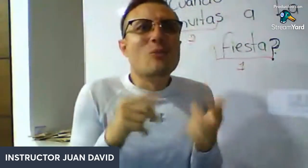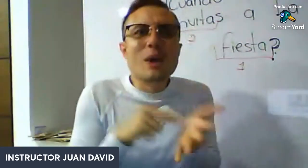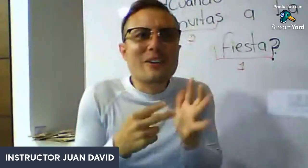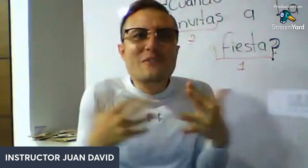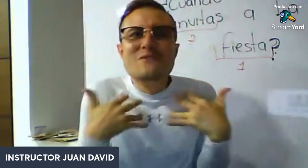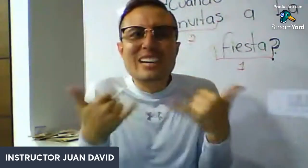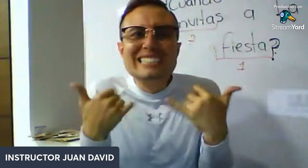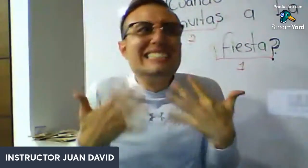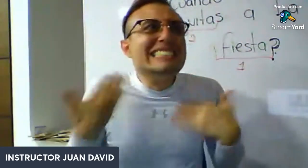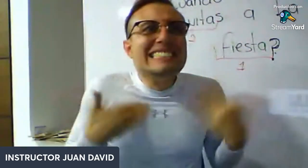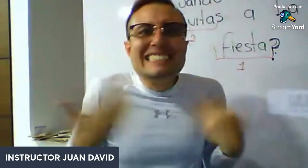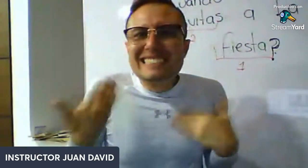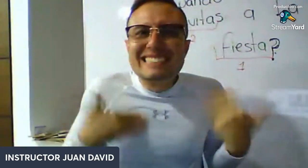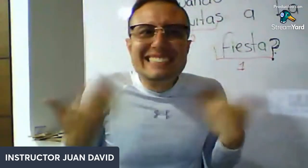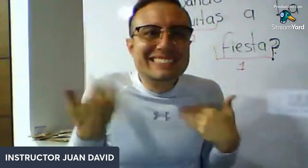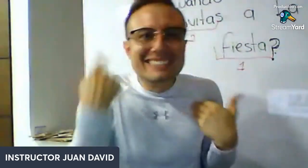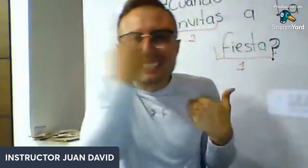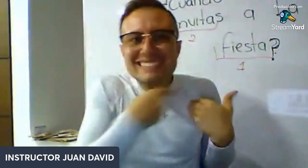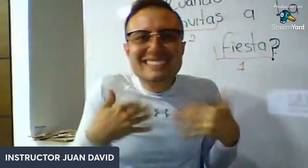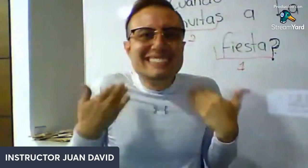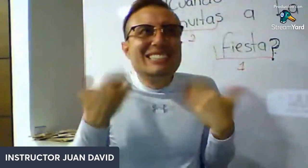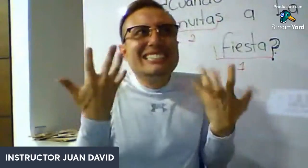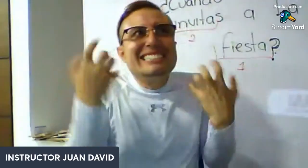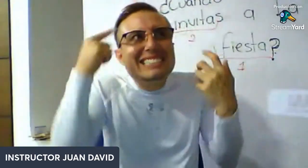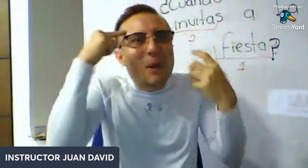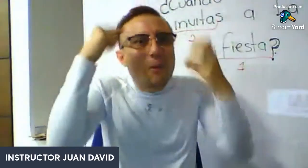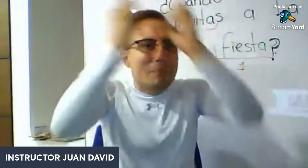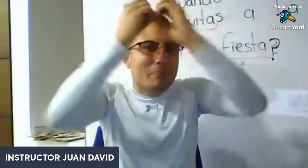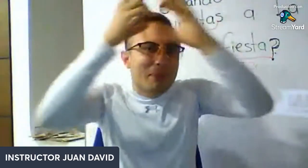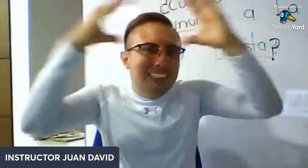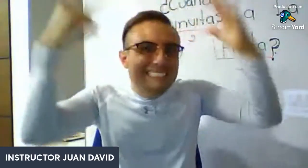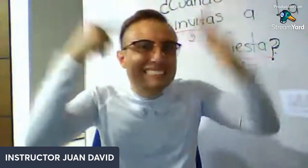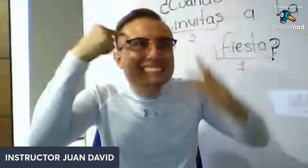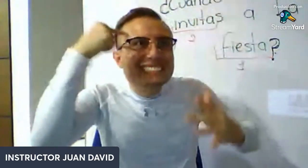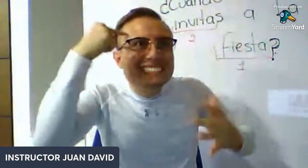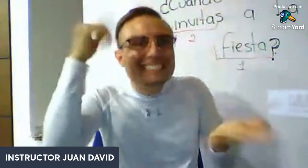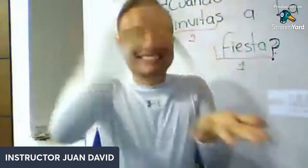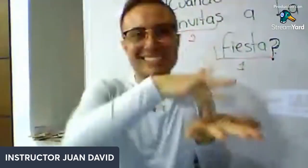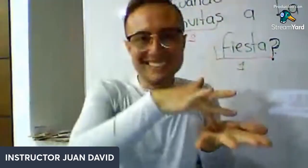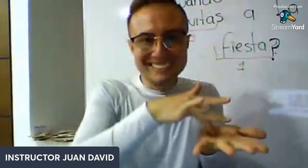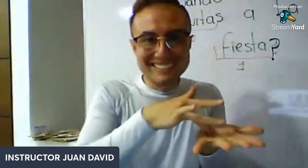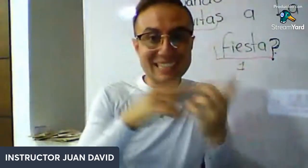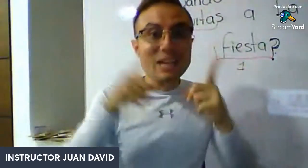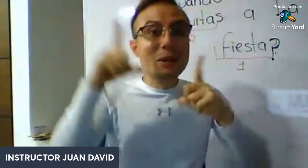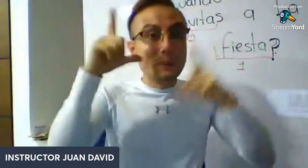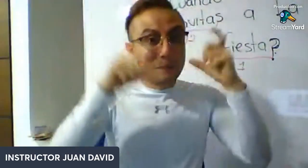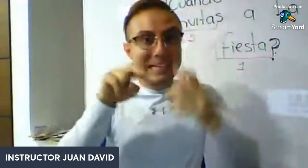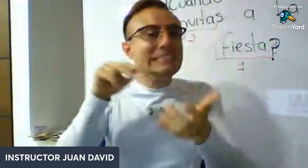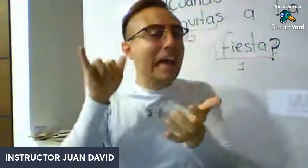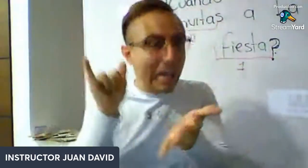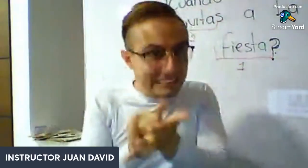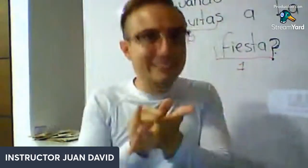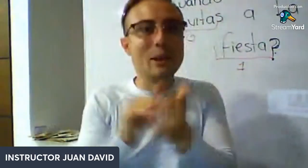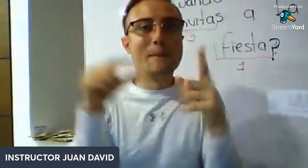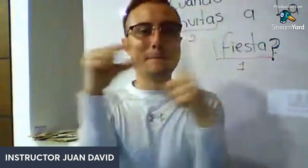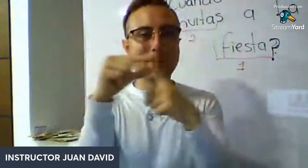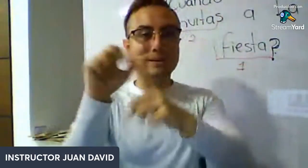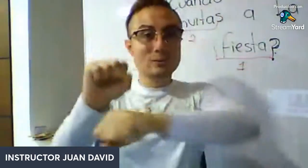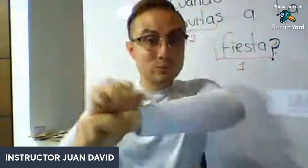cuando hago esta de movimiento corporal y este gesto hace referencia que estoy ansioso por ir si ya estoy